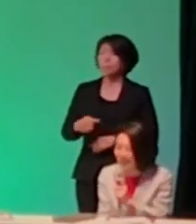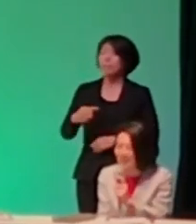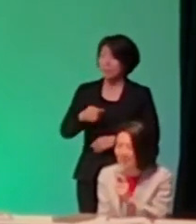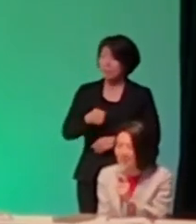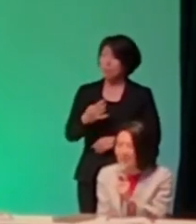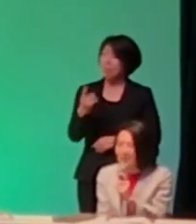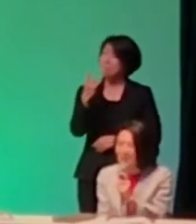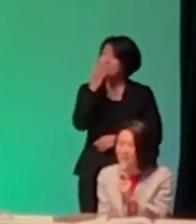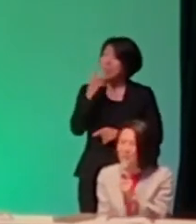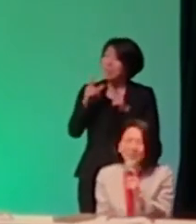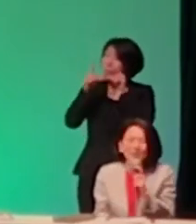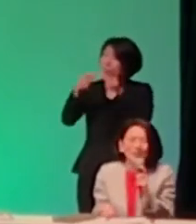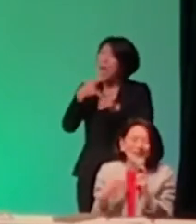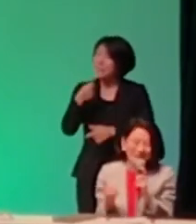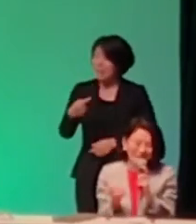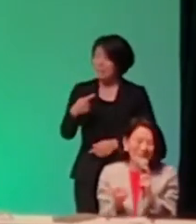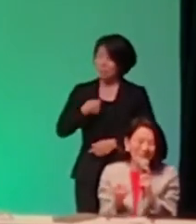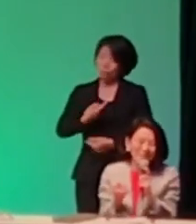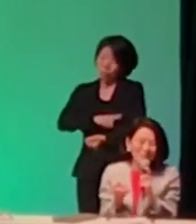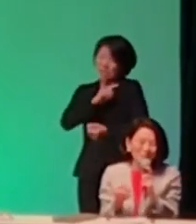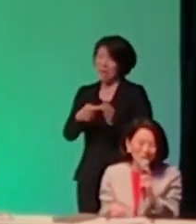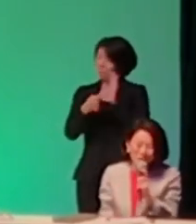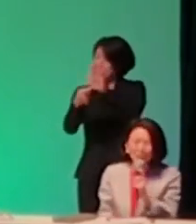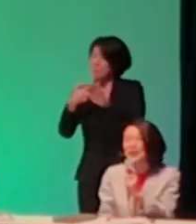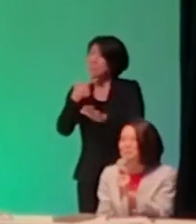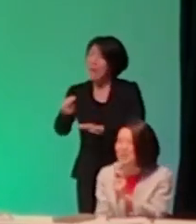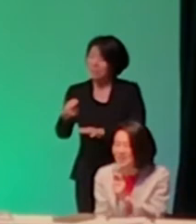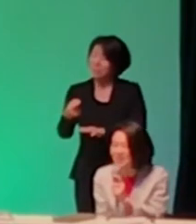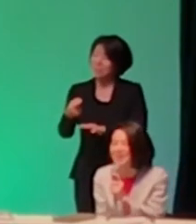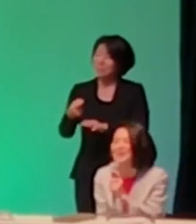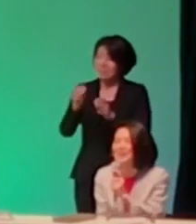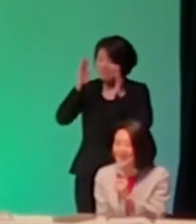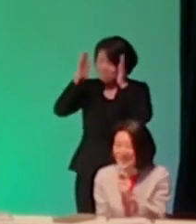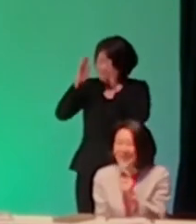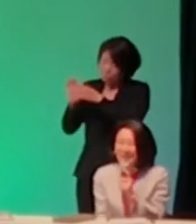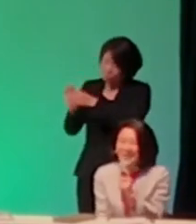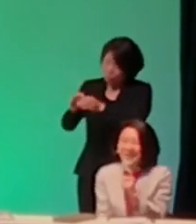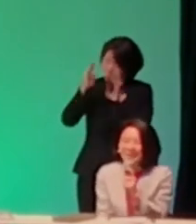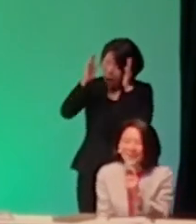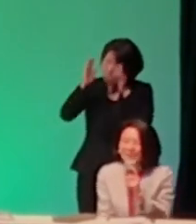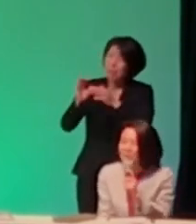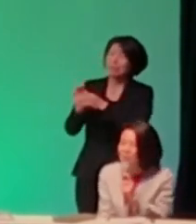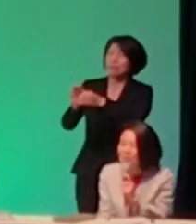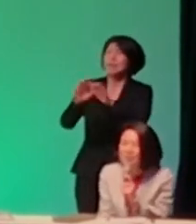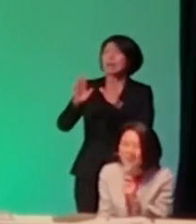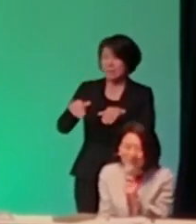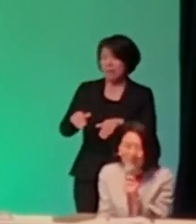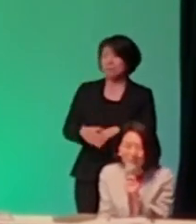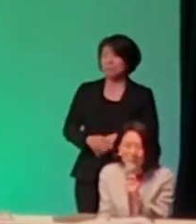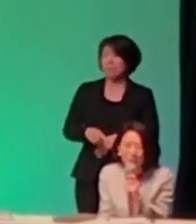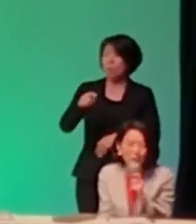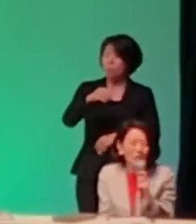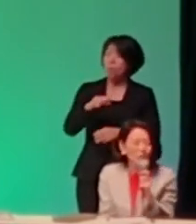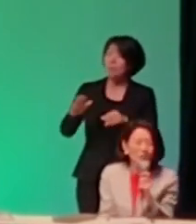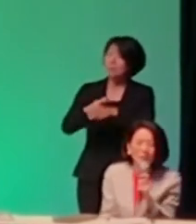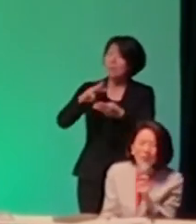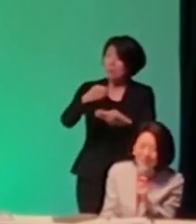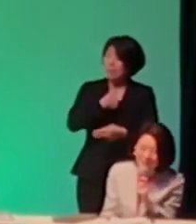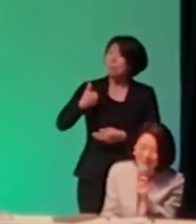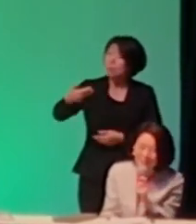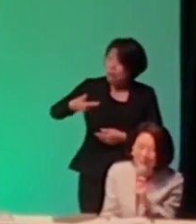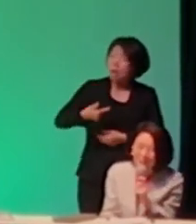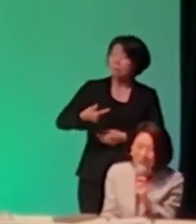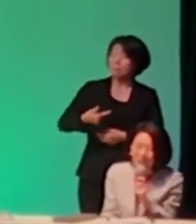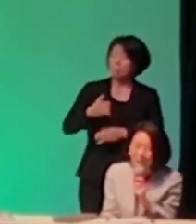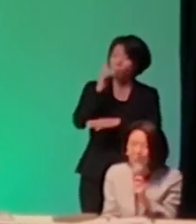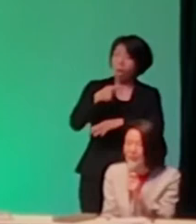に応えたいと、自分の実力を発揮したいとずっと頑張りすぎていたんですね。で、記者さんこれできますかと、講演ここ行ってもらえ